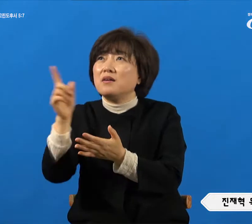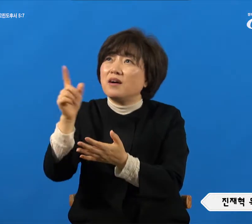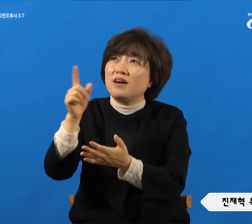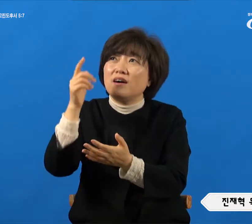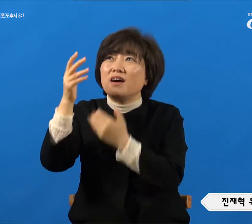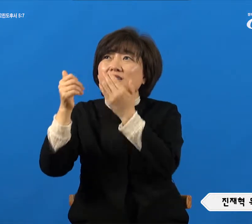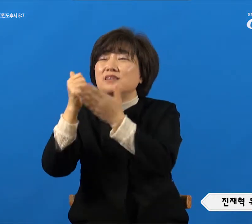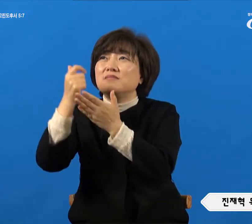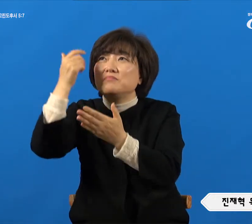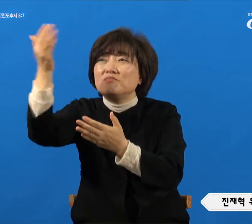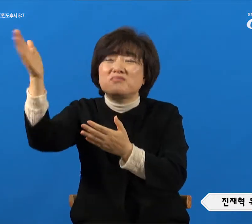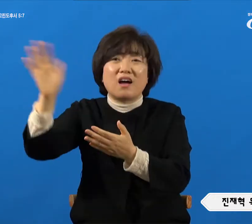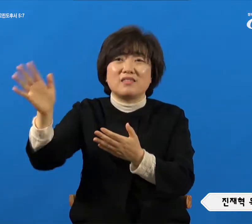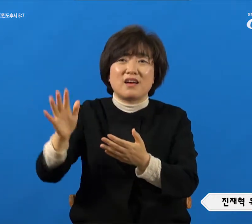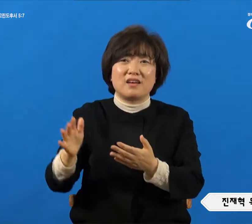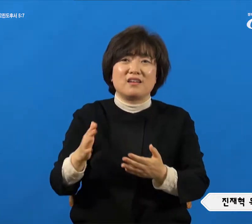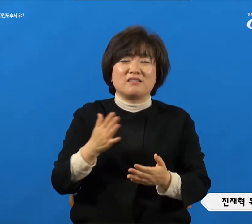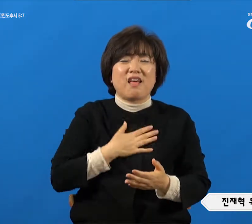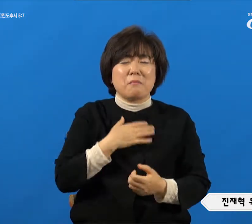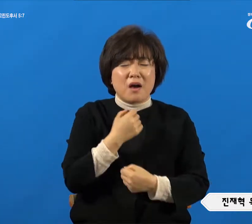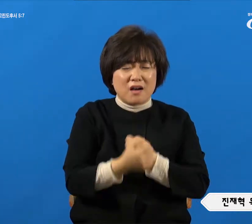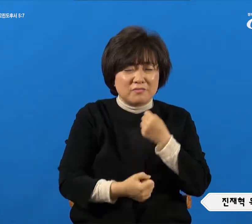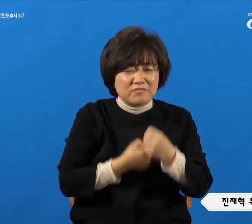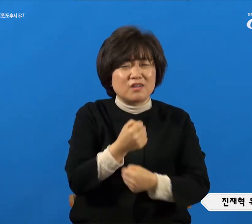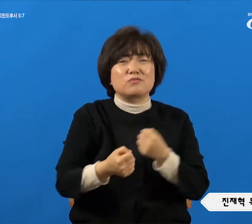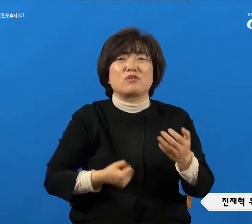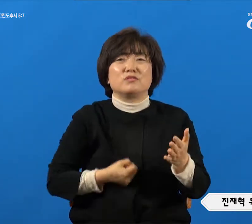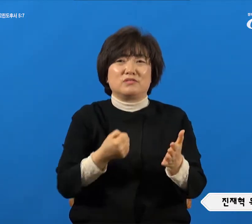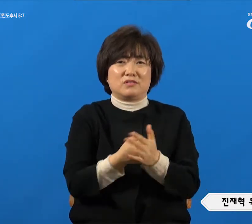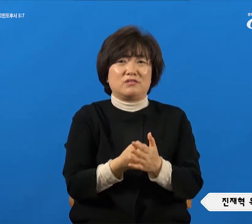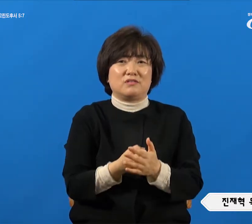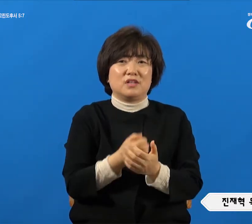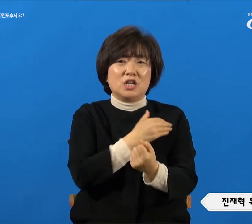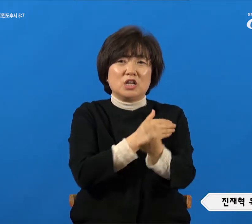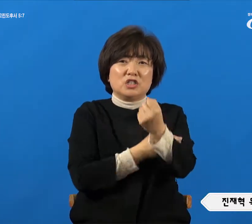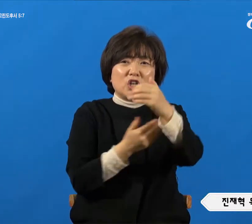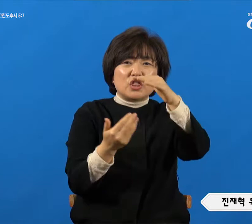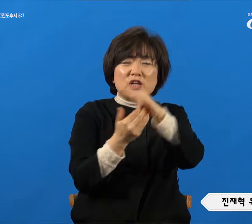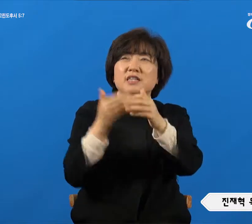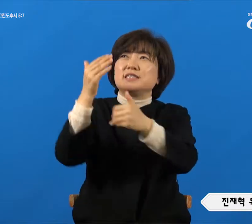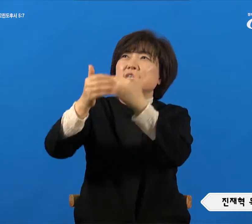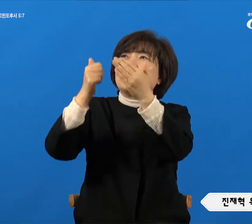말아야 된다고 말씀합니다. 전능하신 하나님 앞에